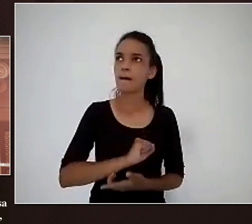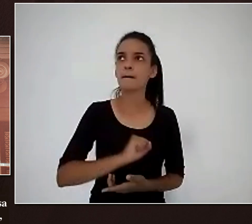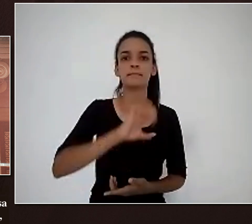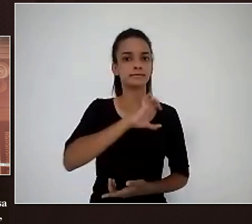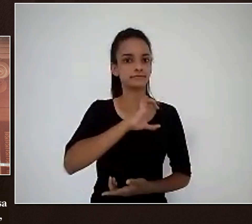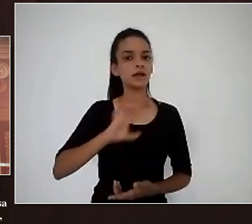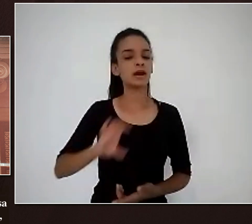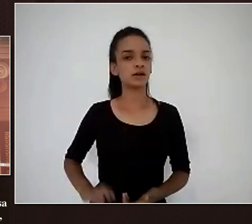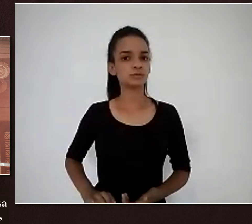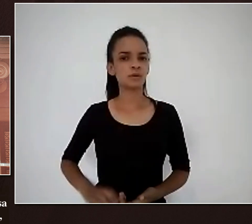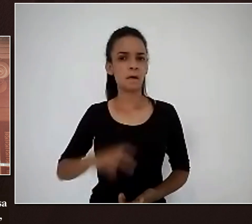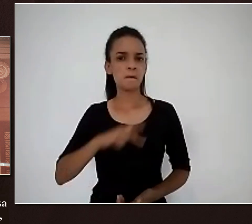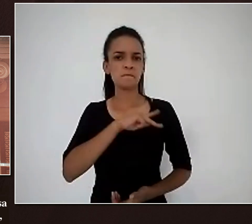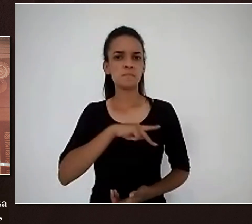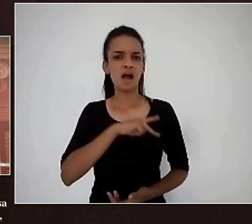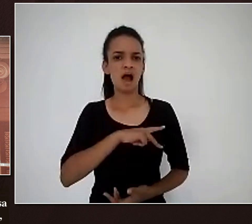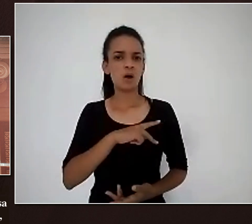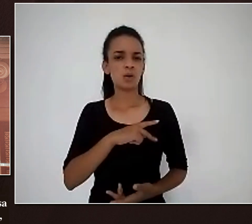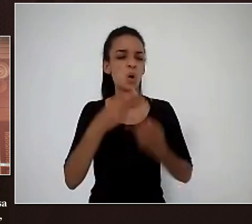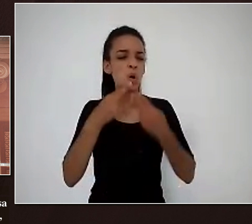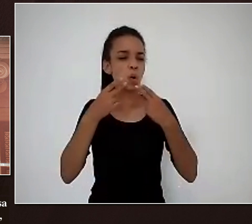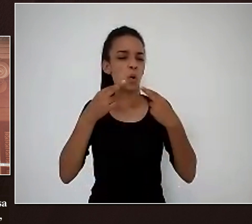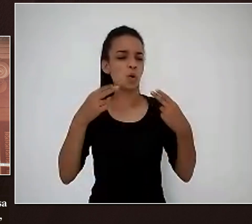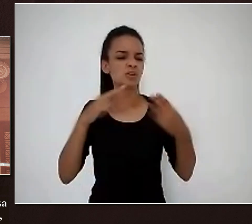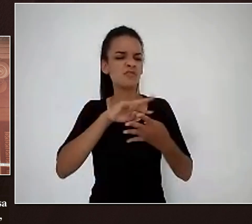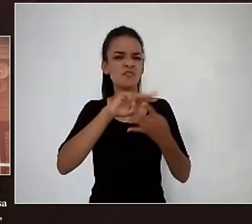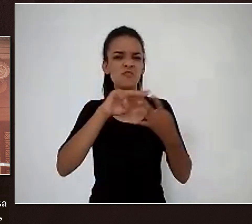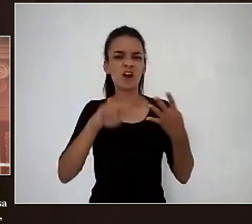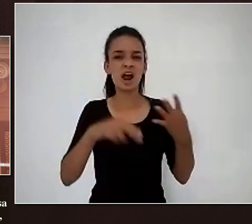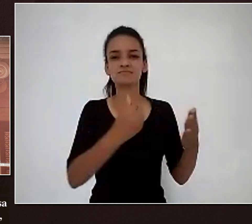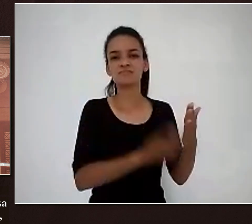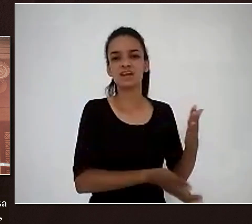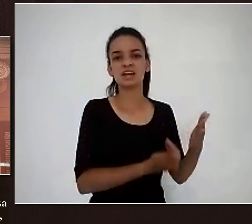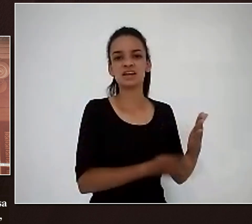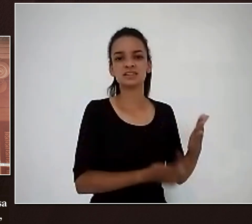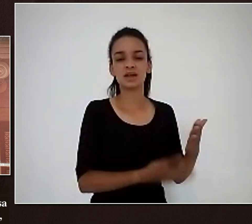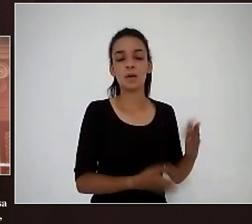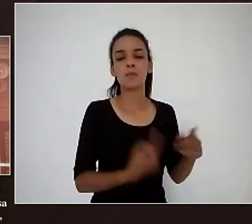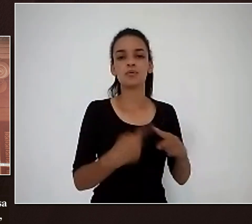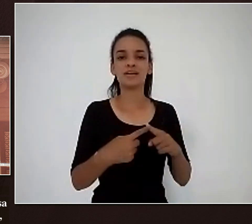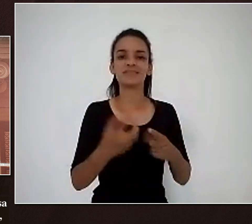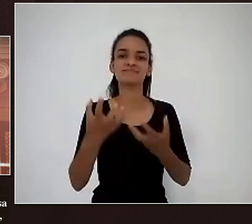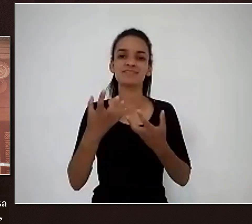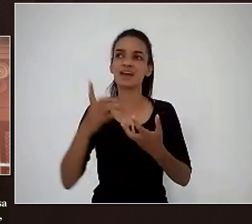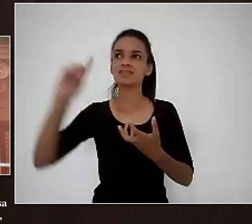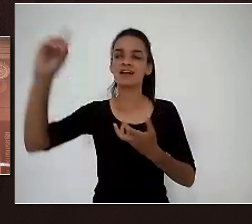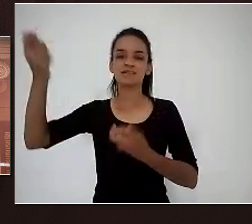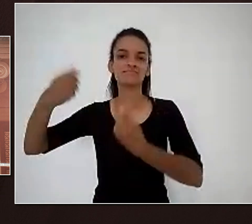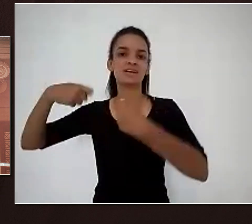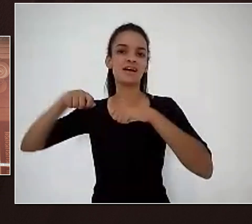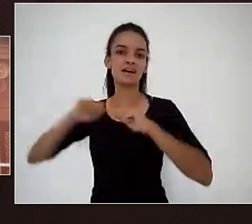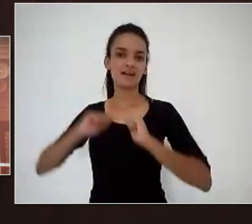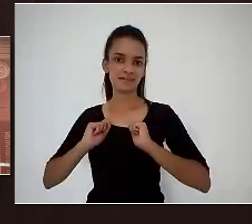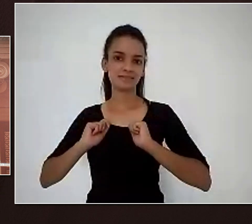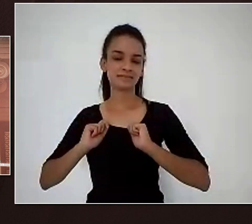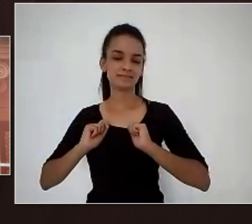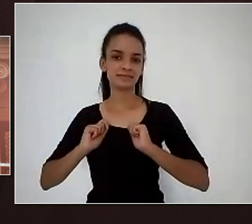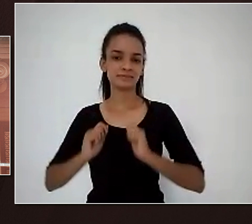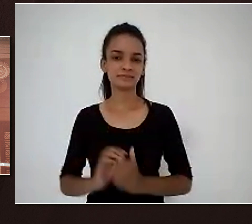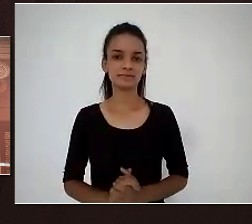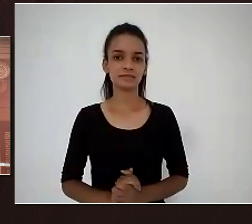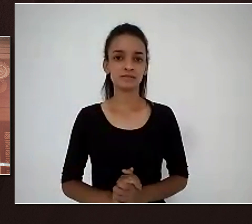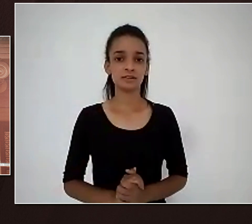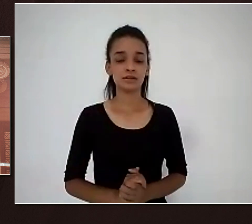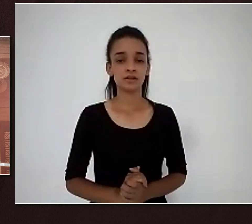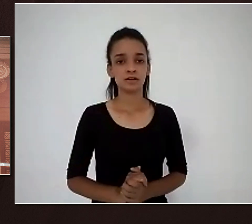a Cristo. Tá? E também naquela palavra que ele deu para os presbíteros em Mileto, ele falou assim, desde